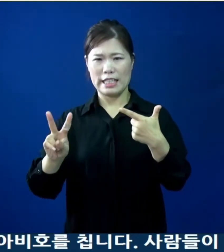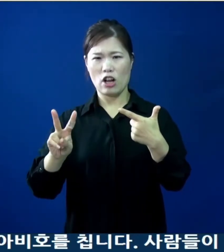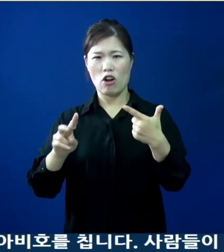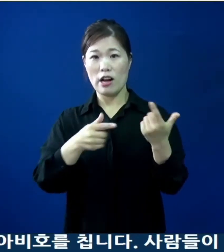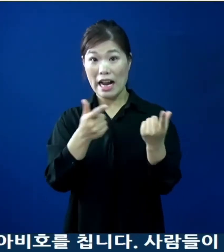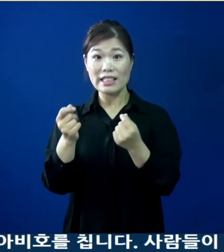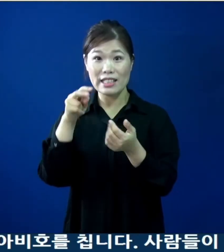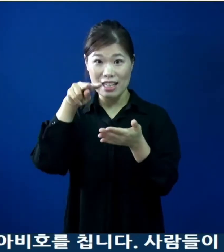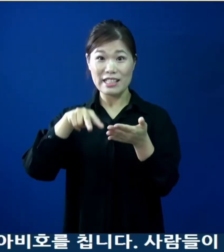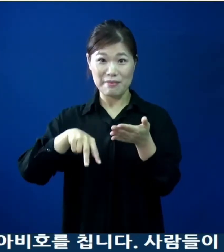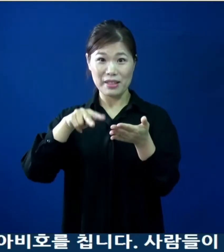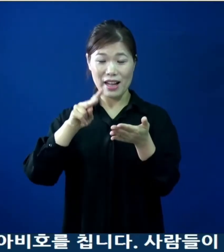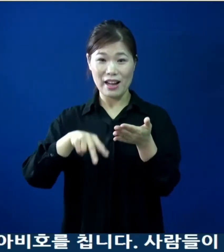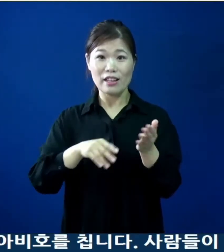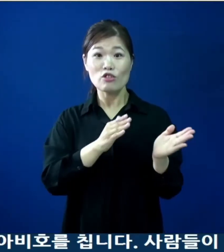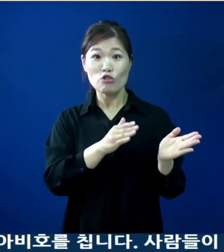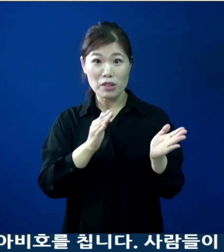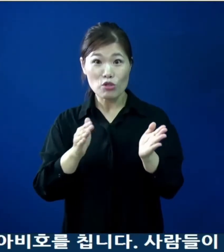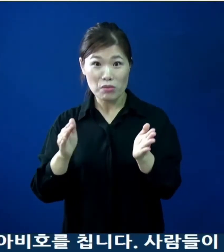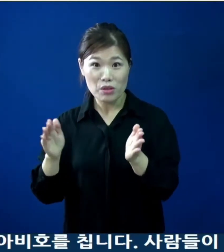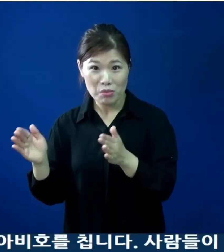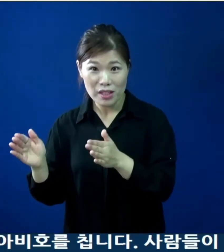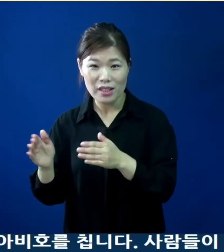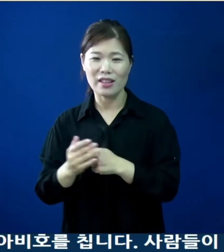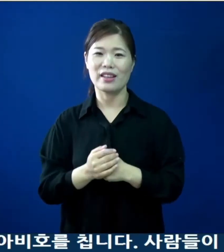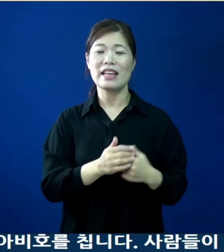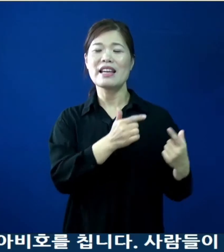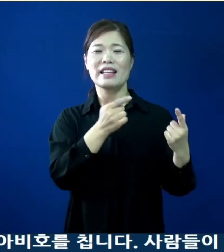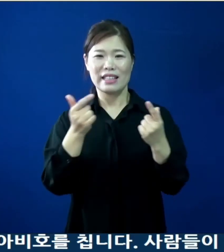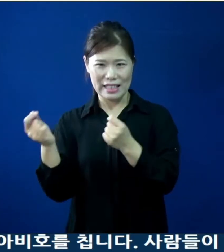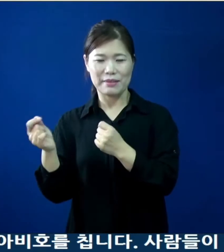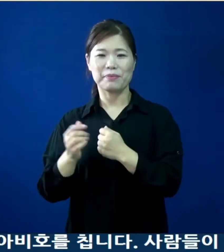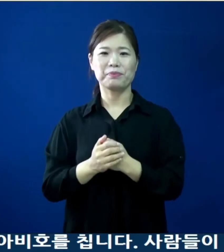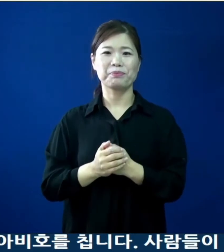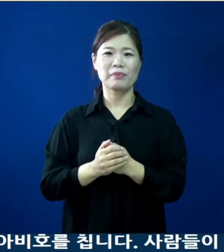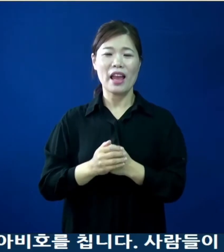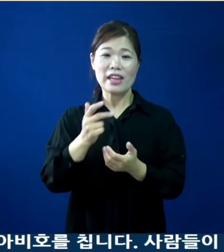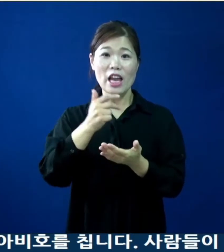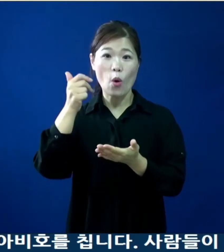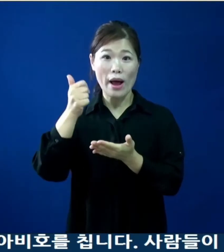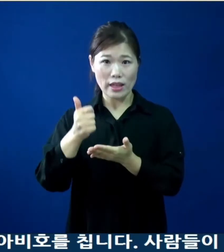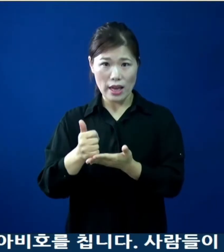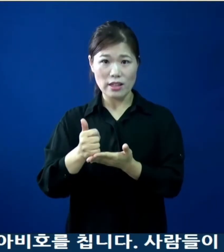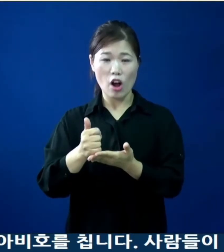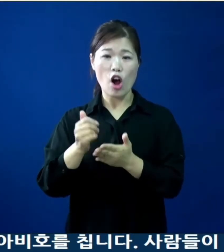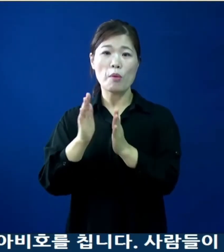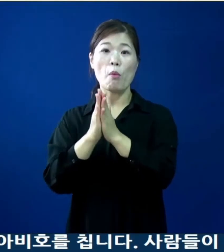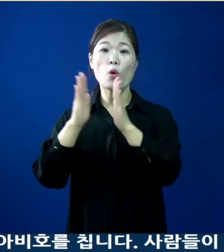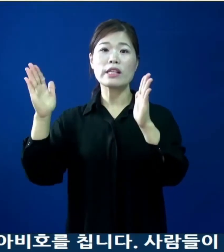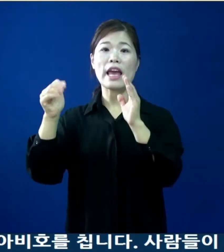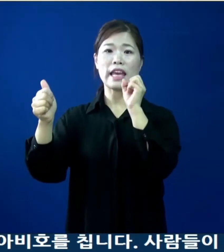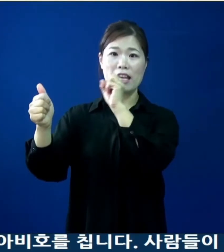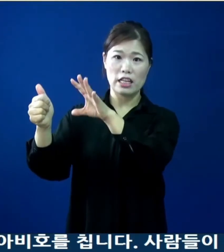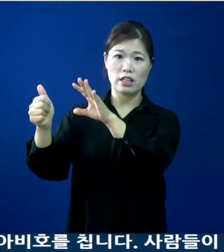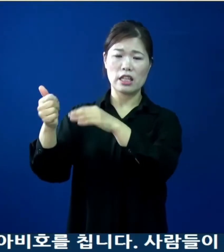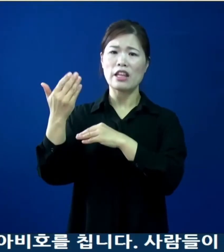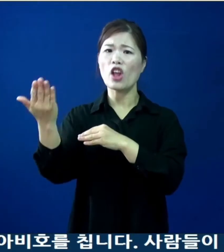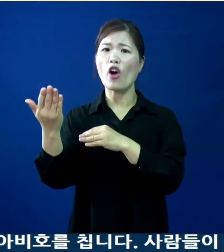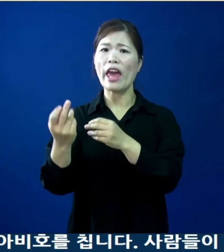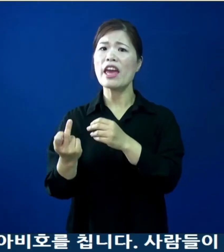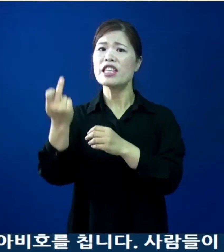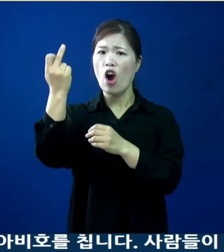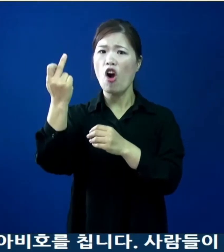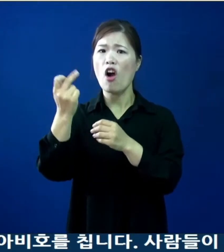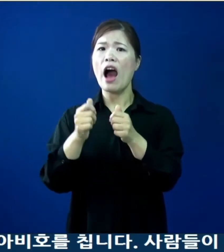다 같이 준비하고 준비된 마음으로 읽겠습니다. 시작. 여호와께서 모세에게 이르시되 내 형